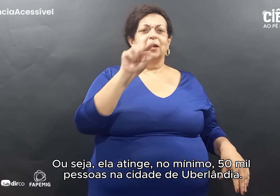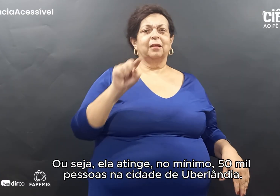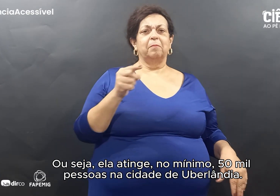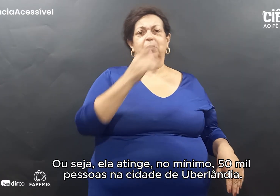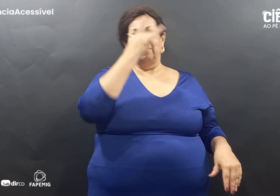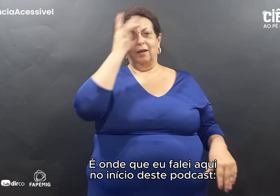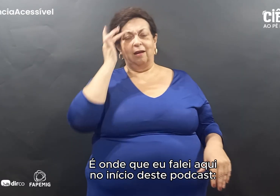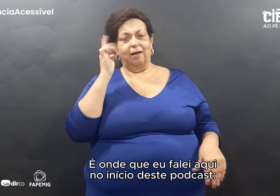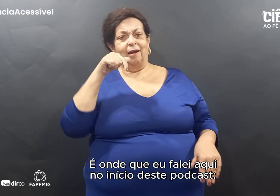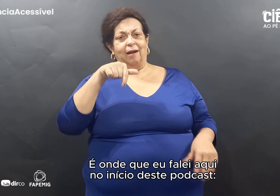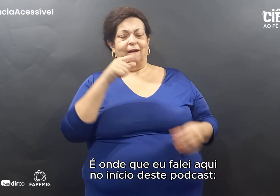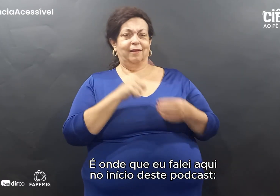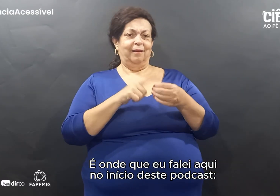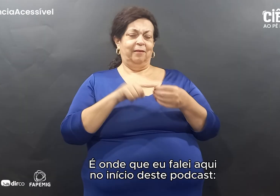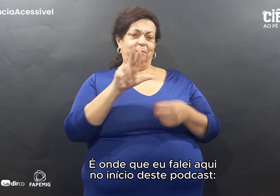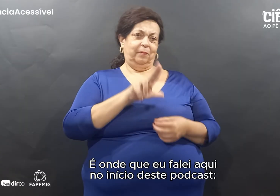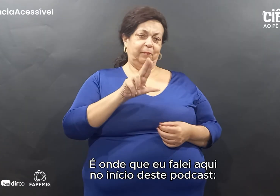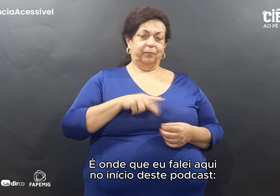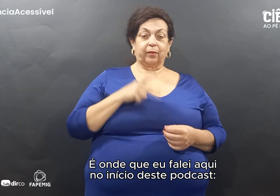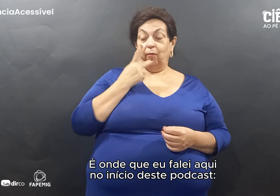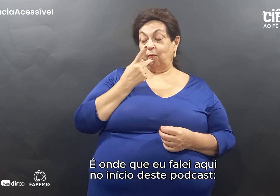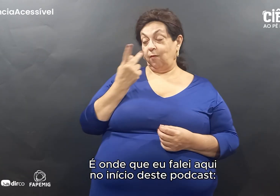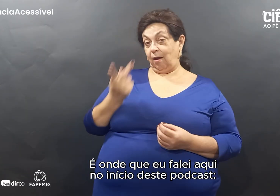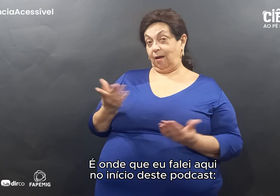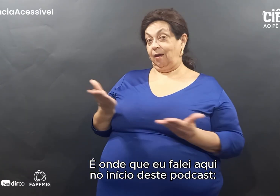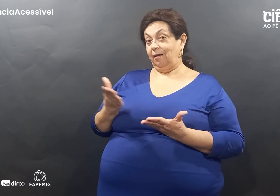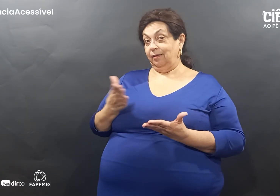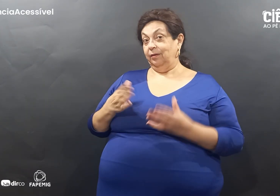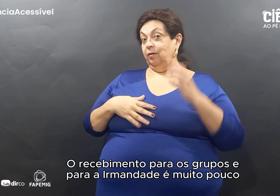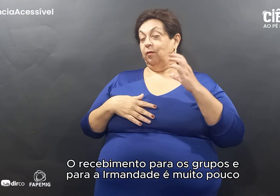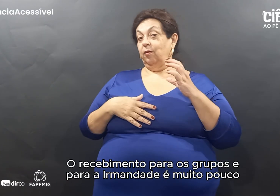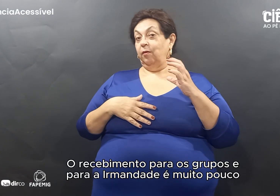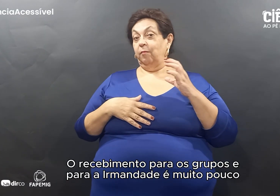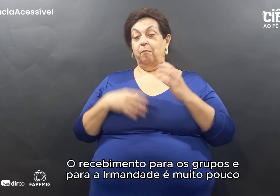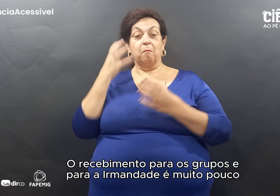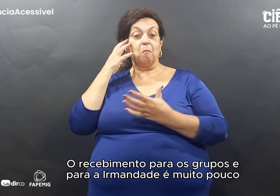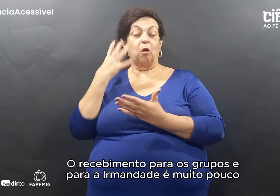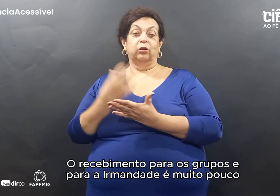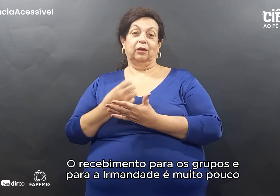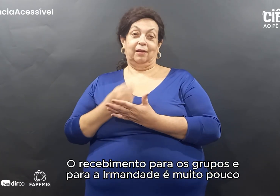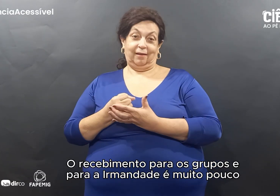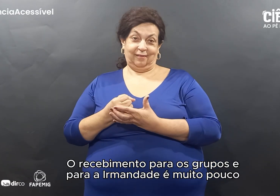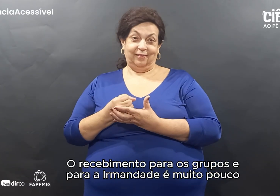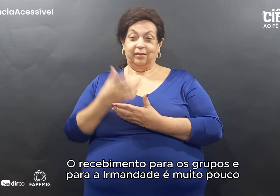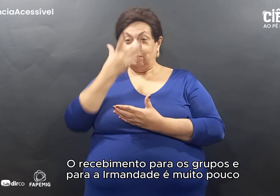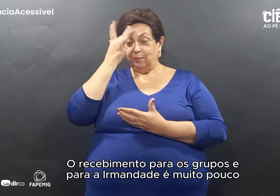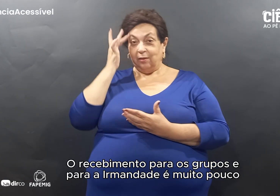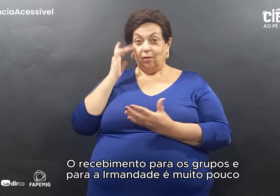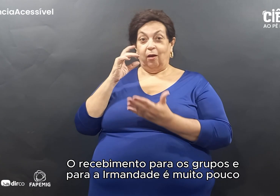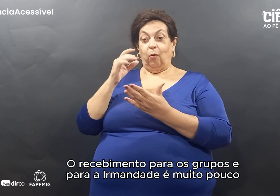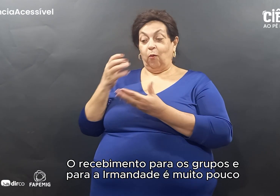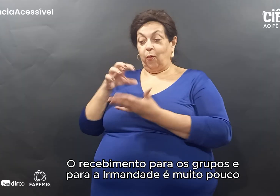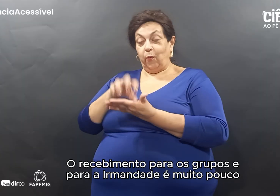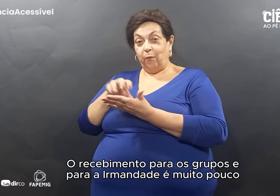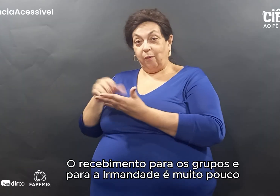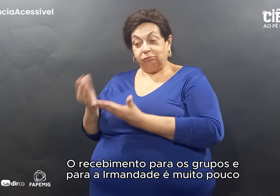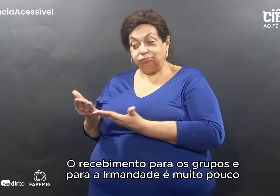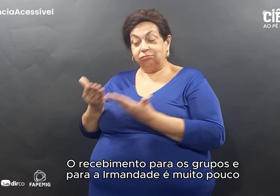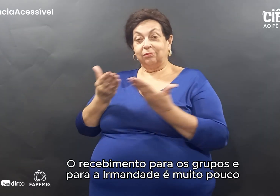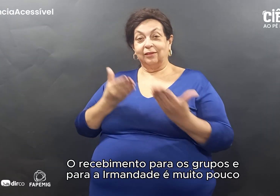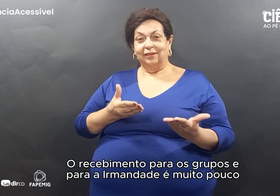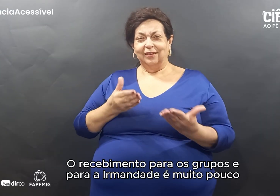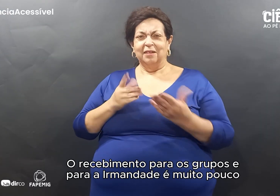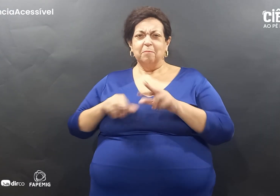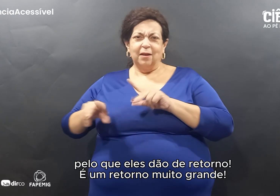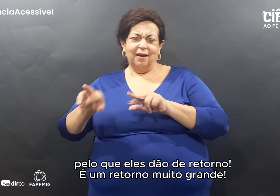de Uberlândia. É onde que eu falei aqui no início desse podcast. O recebimento para os grupos e para a